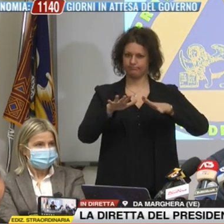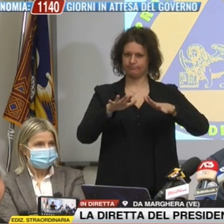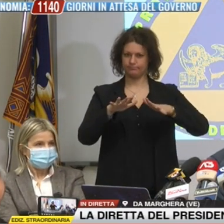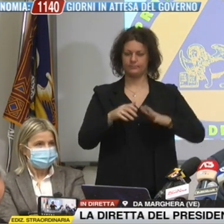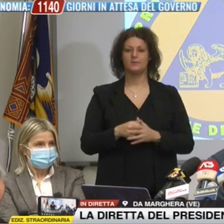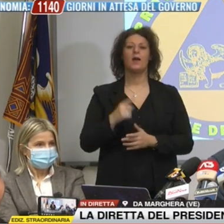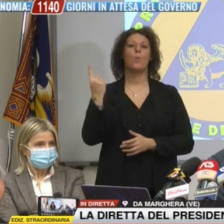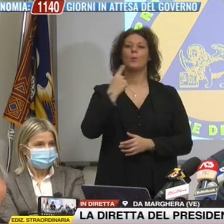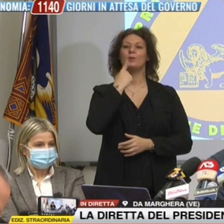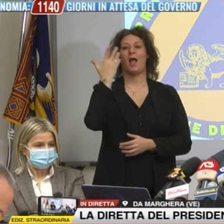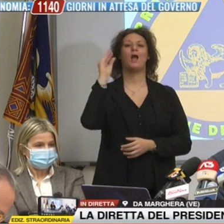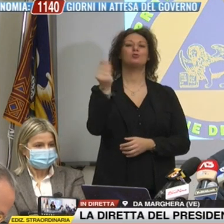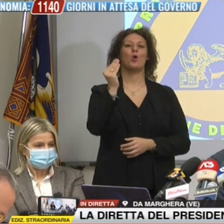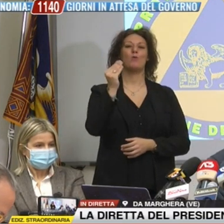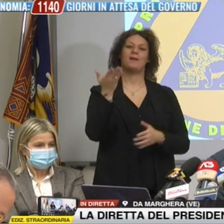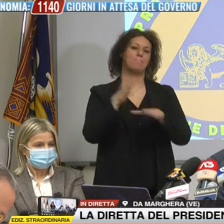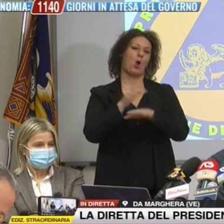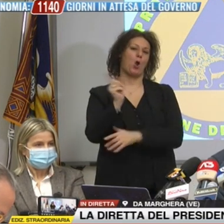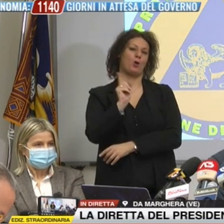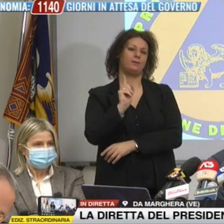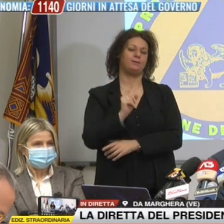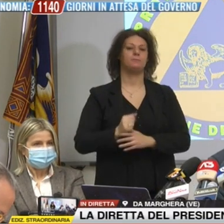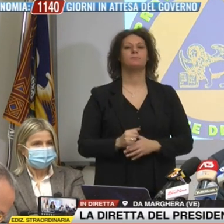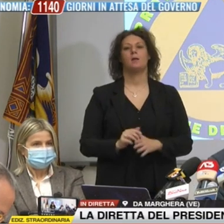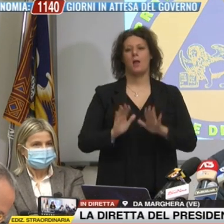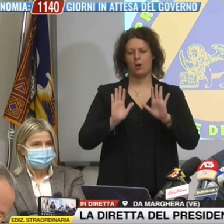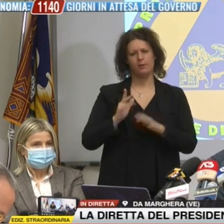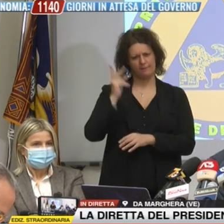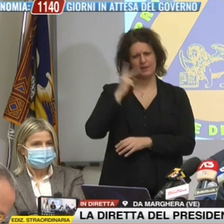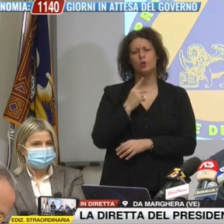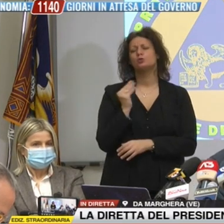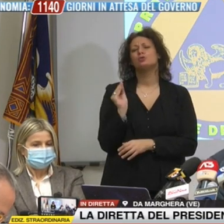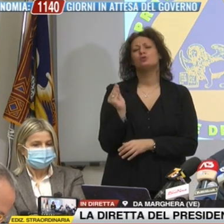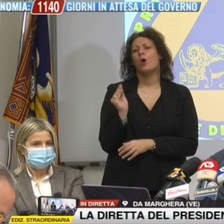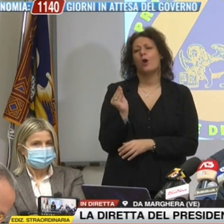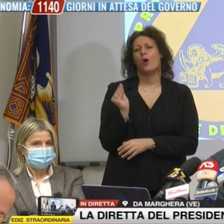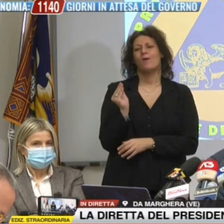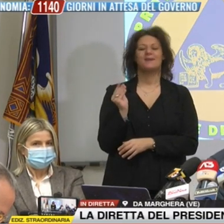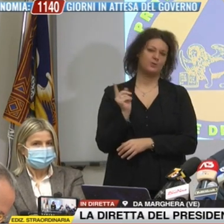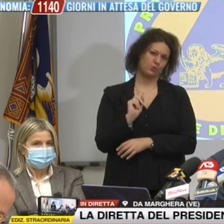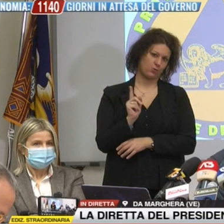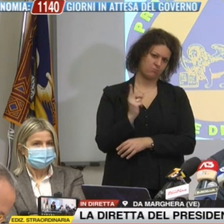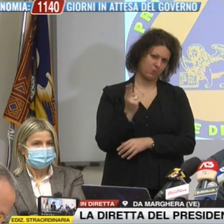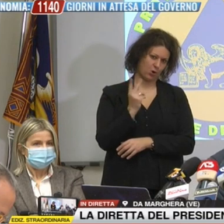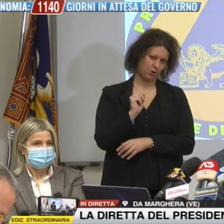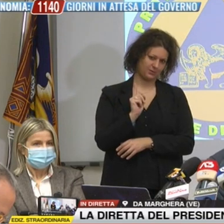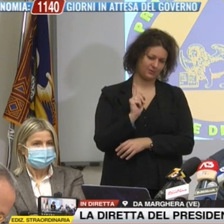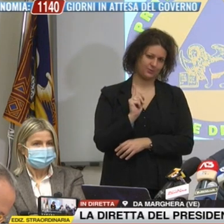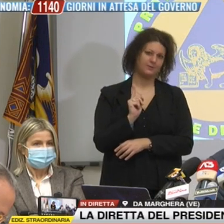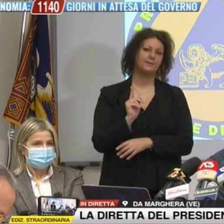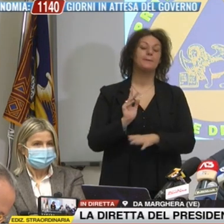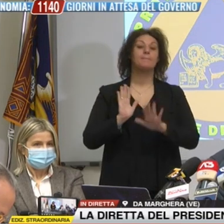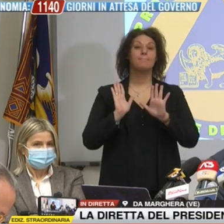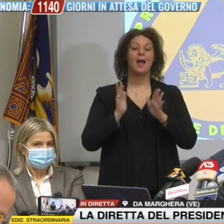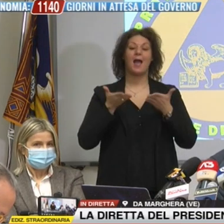i giovani non muoiono, no, i giovani giovanissimi non muoiono, però oggi metà dei pazienti ha più